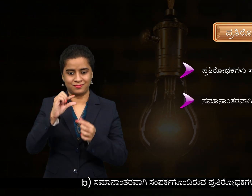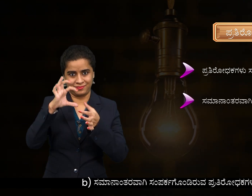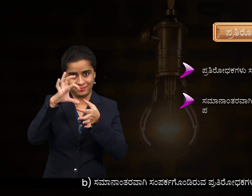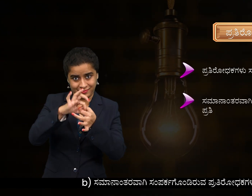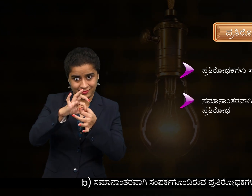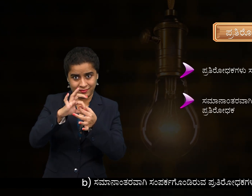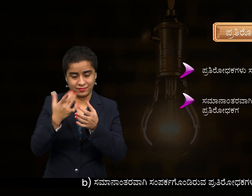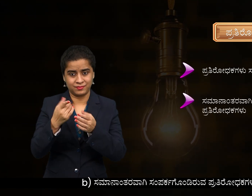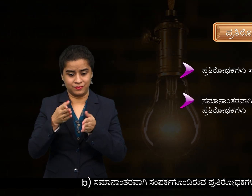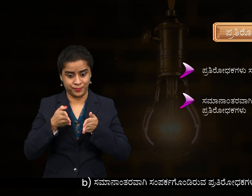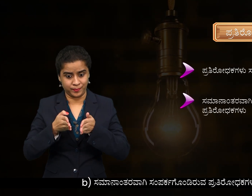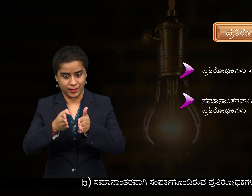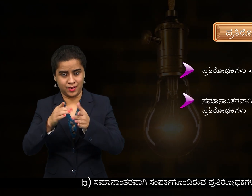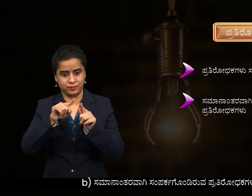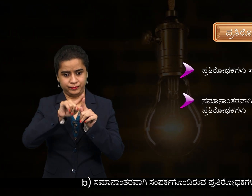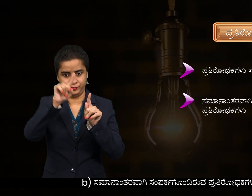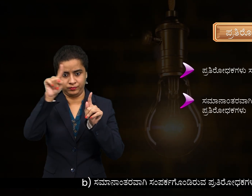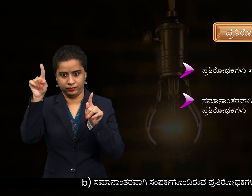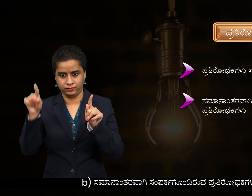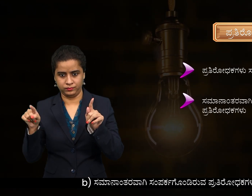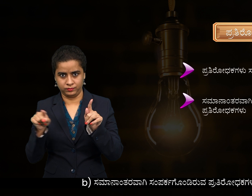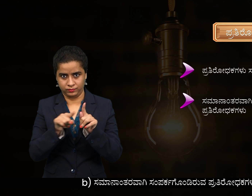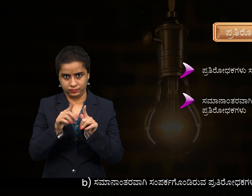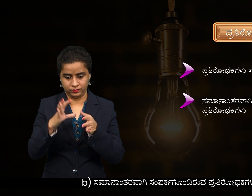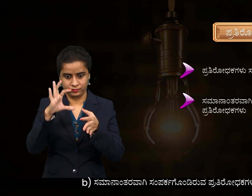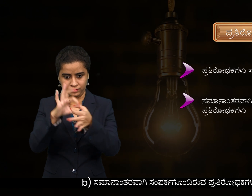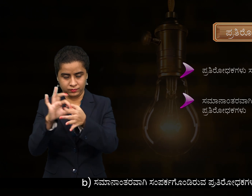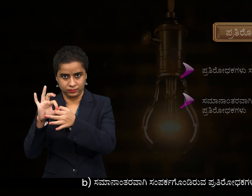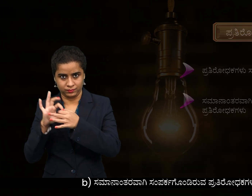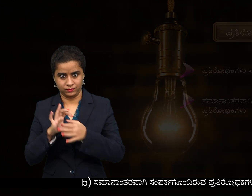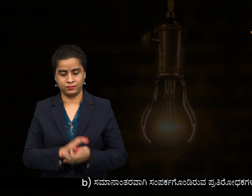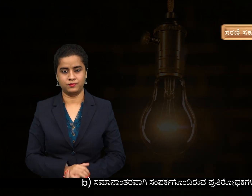ಸಮಾನಾಂತರವಾಗಿ ಸಂಪರ್ಕಗೊಂಡಿರುವ ಪ್ರತಿರೋಧಕಗಳು.